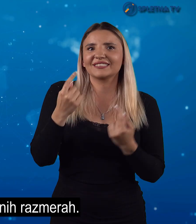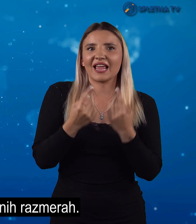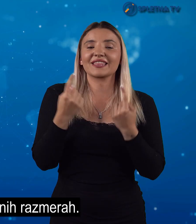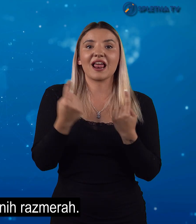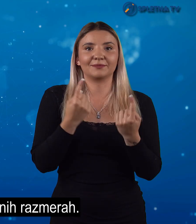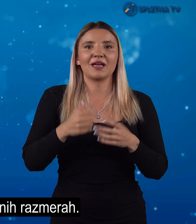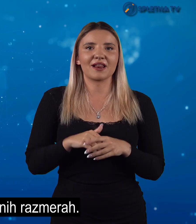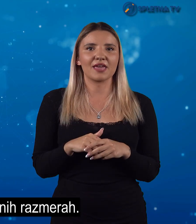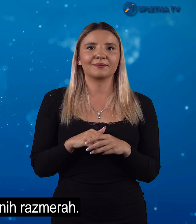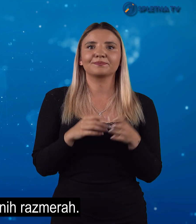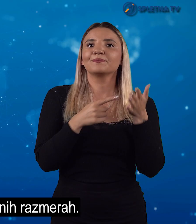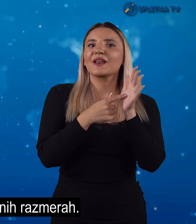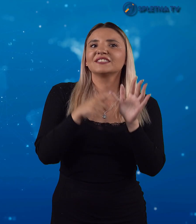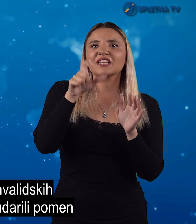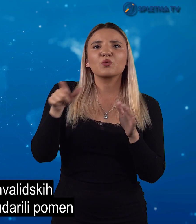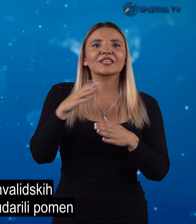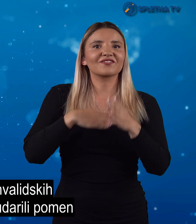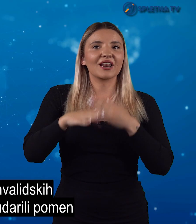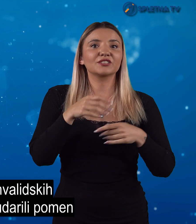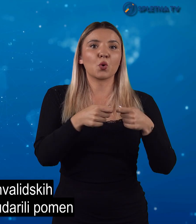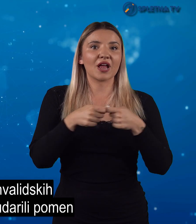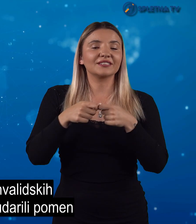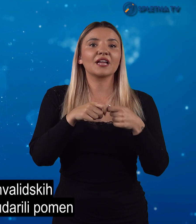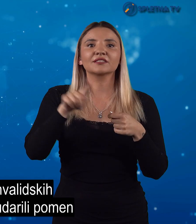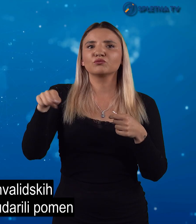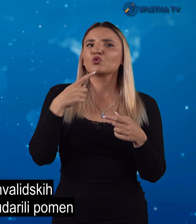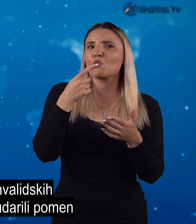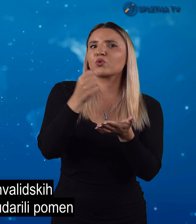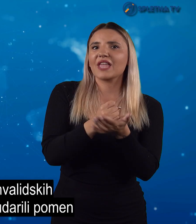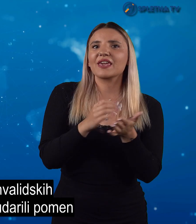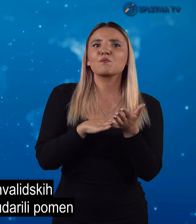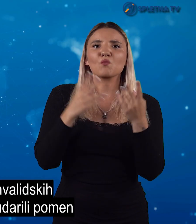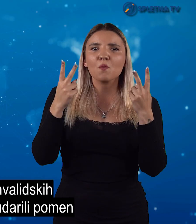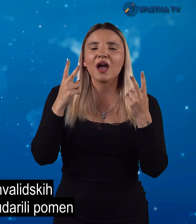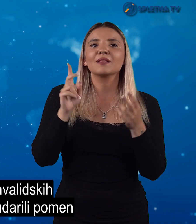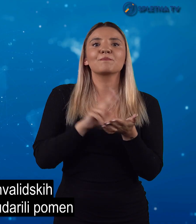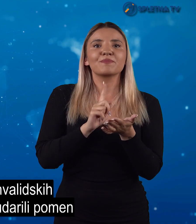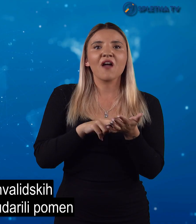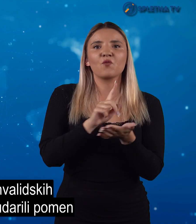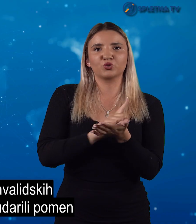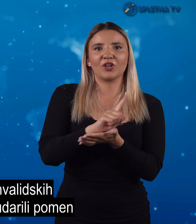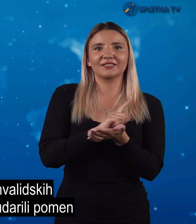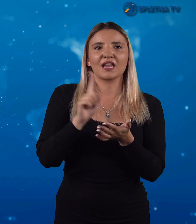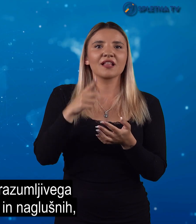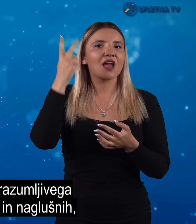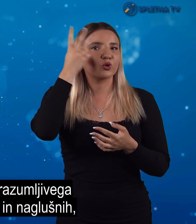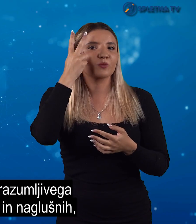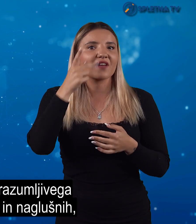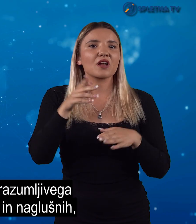obveščanja v izrednih razmerah. Predstavniki invalidskih organizacij so poudarili pomen pravočasnega in